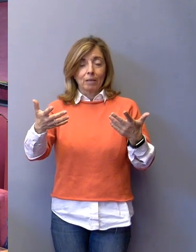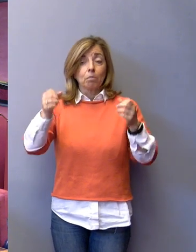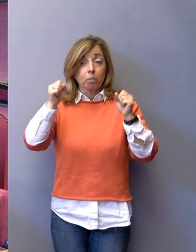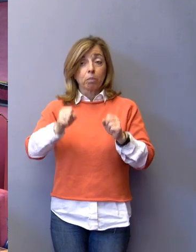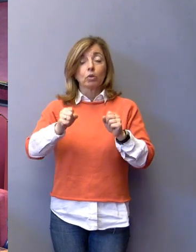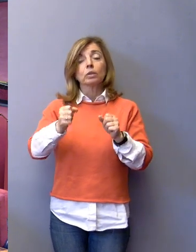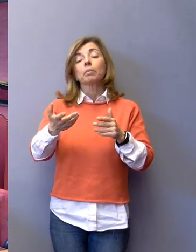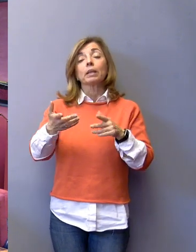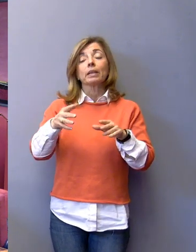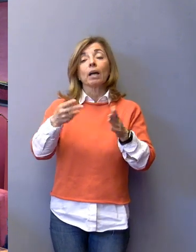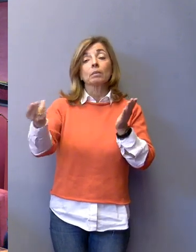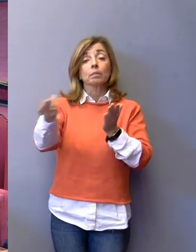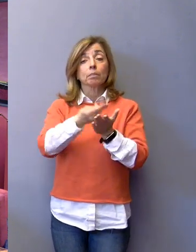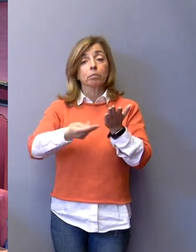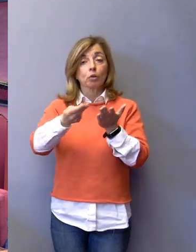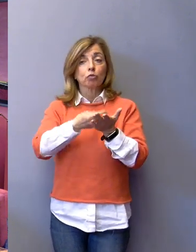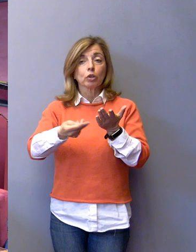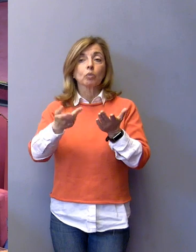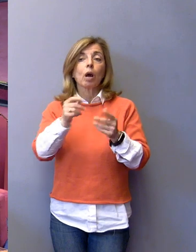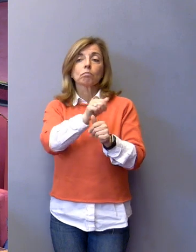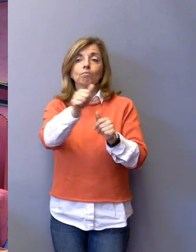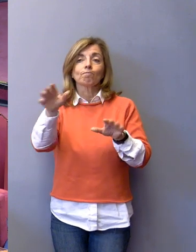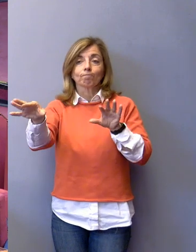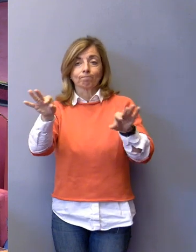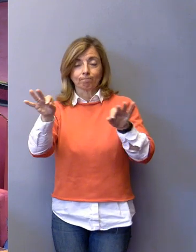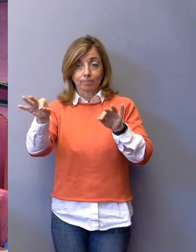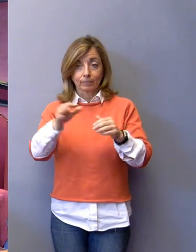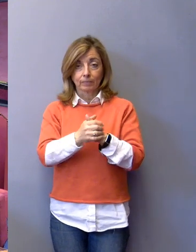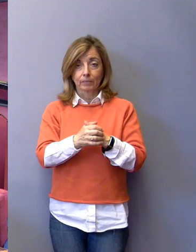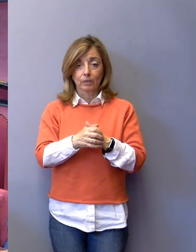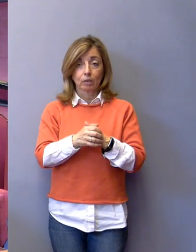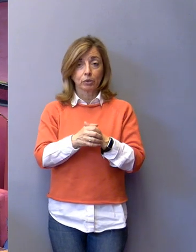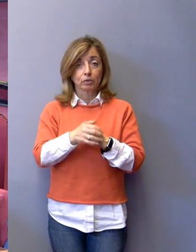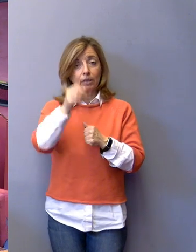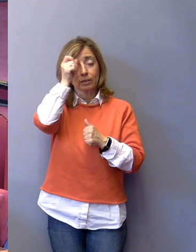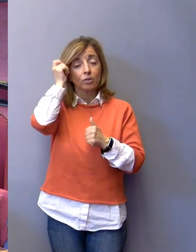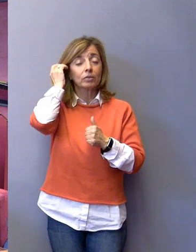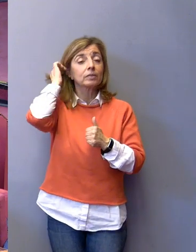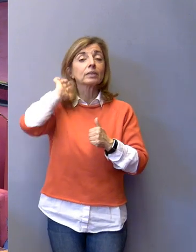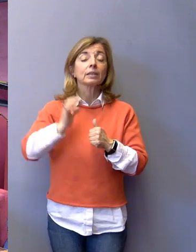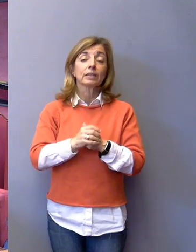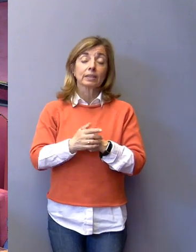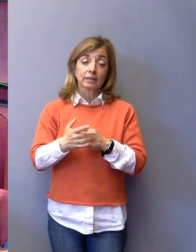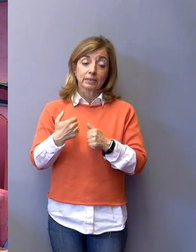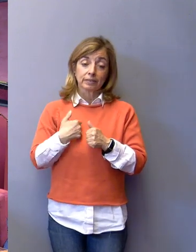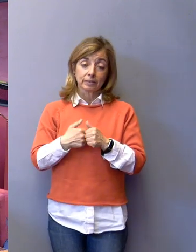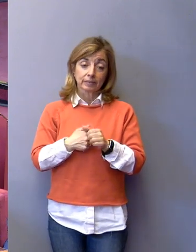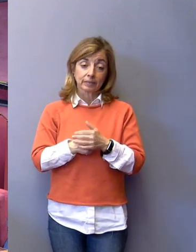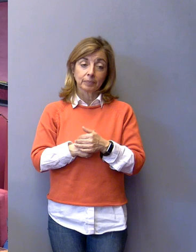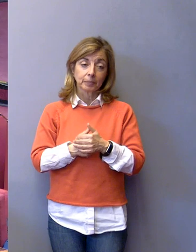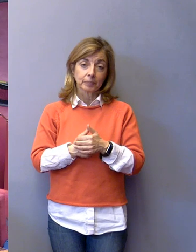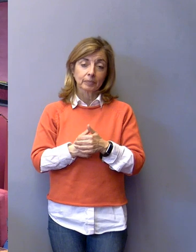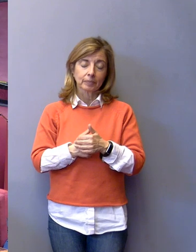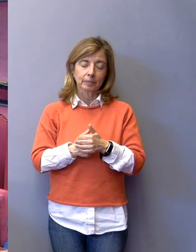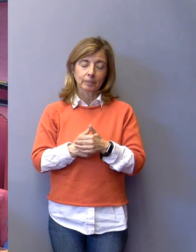viene mantenuta attorno a dire ci tengo a dire anche se purtroppo l'avrei voluto